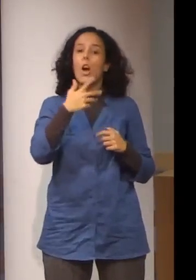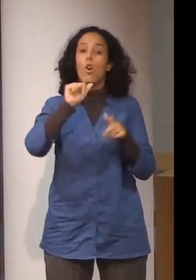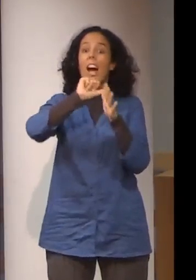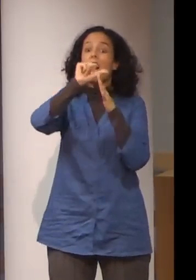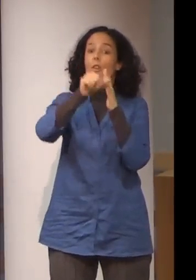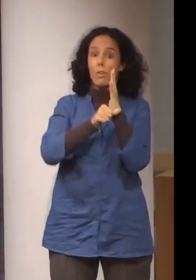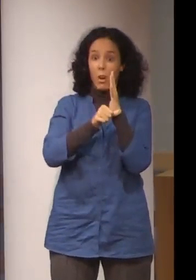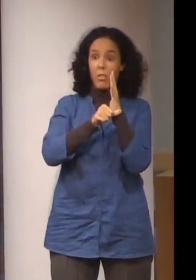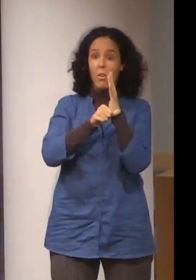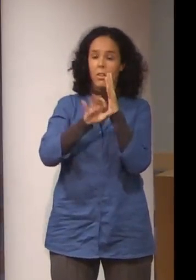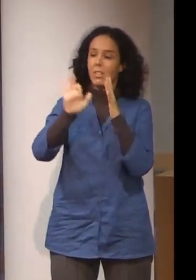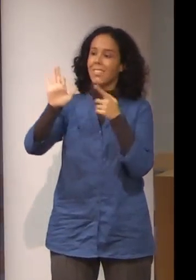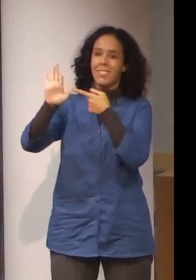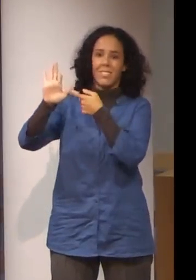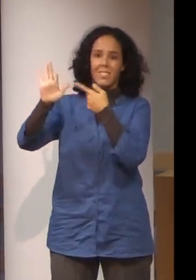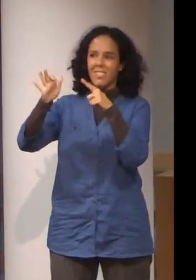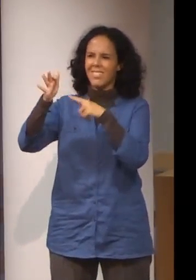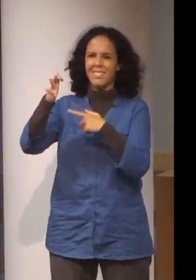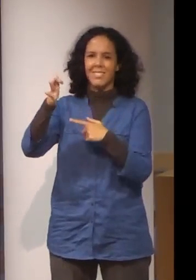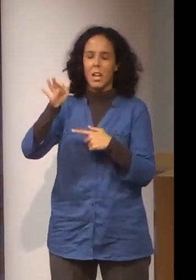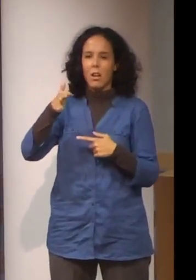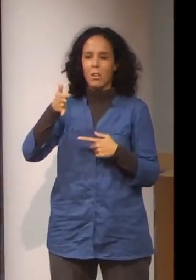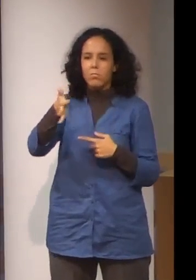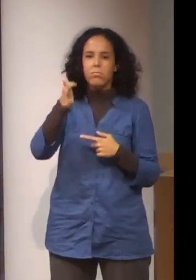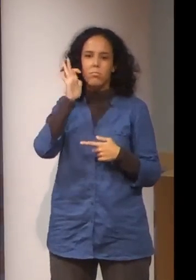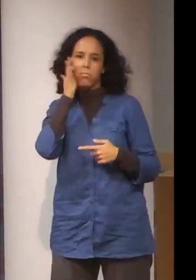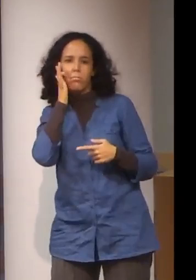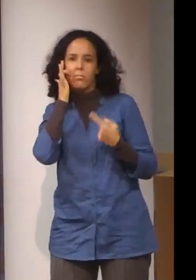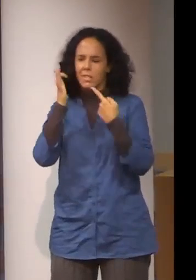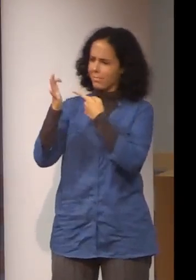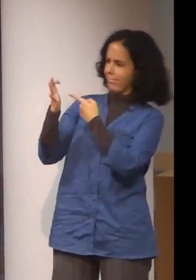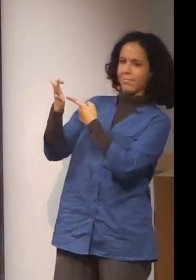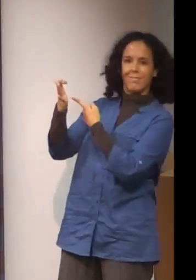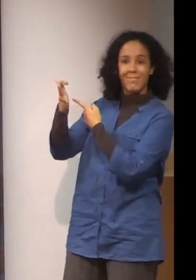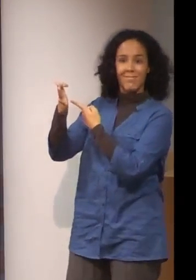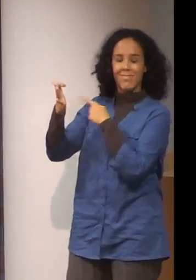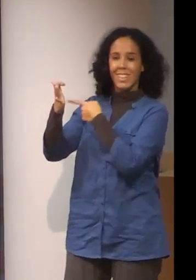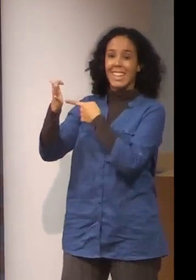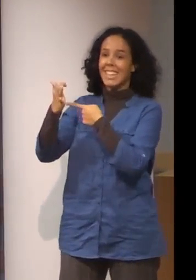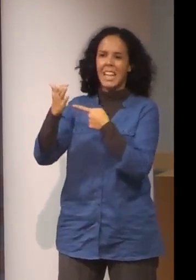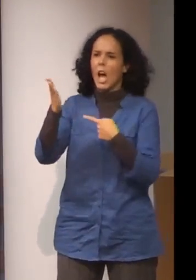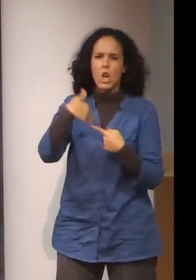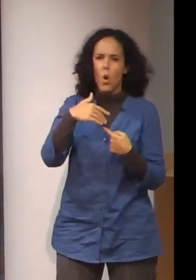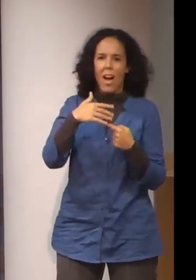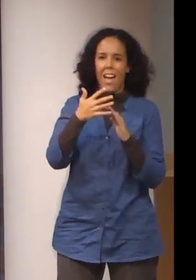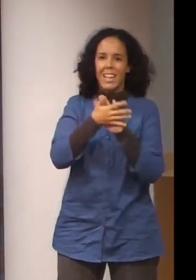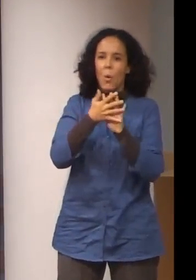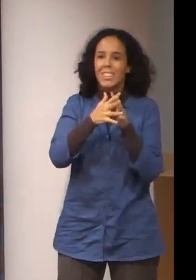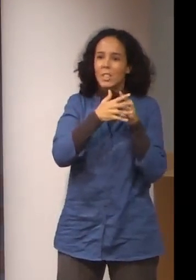Este u otro signo, hay una configuración procedente de este país que es esta, que nosotros no la